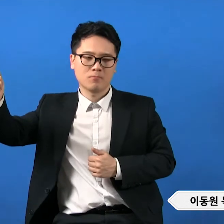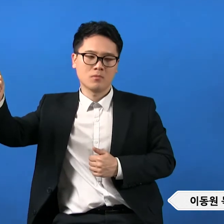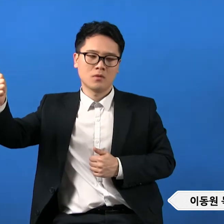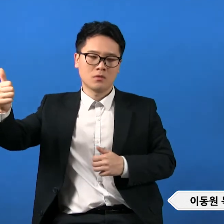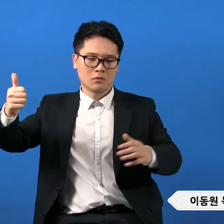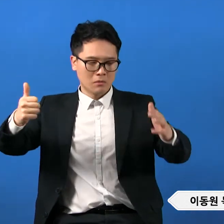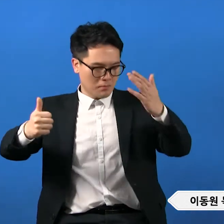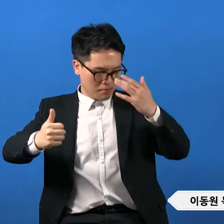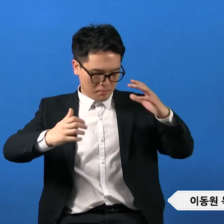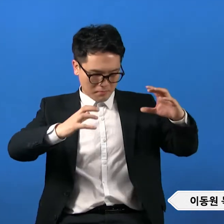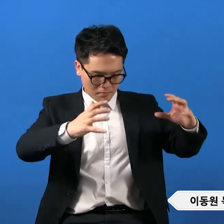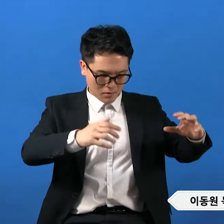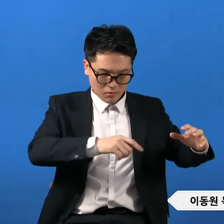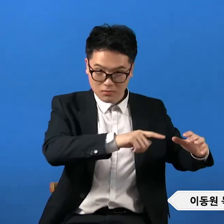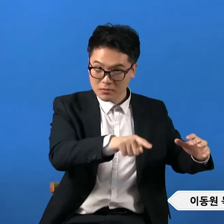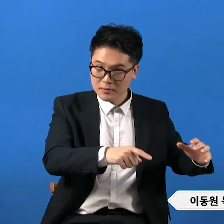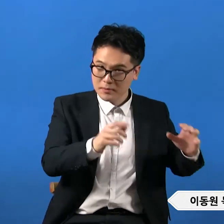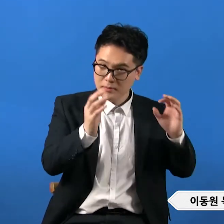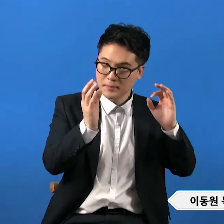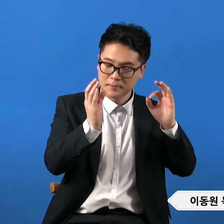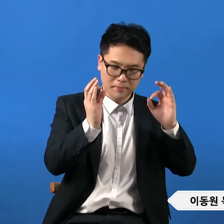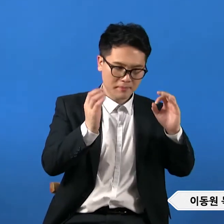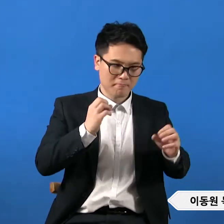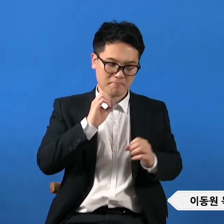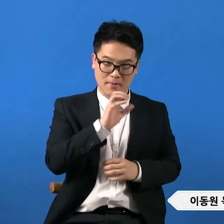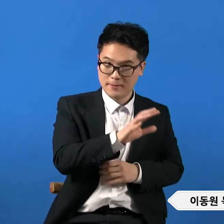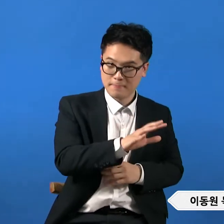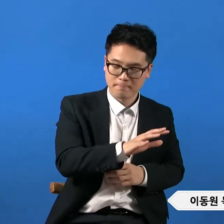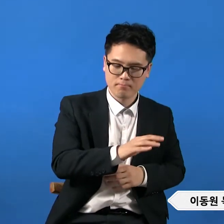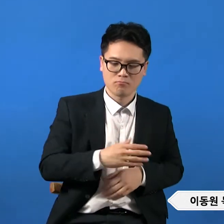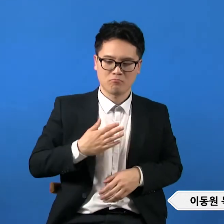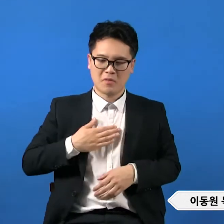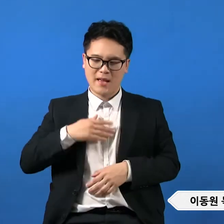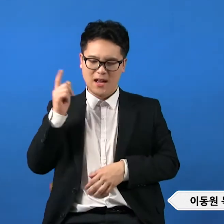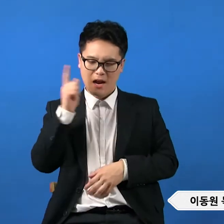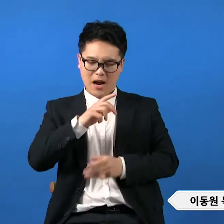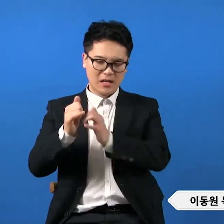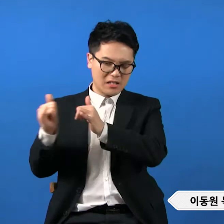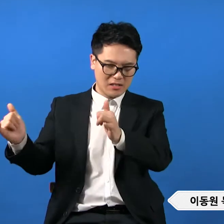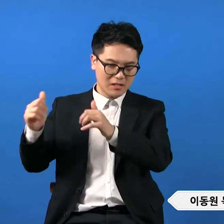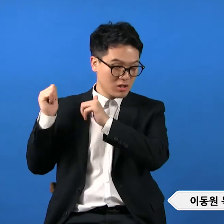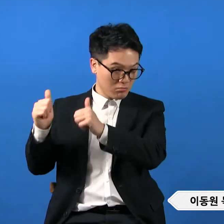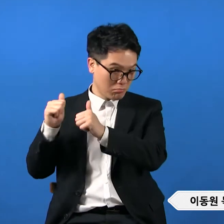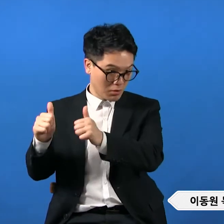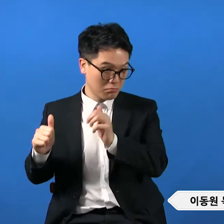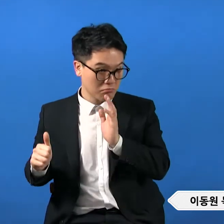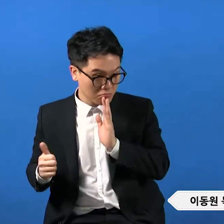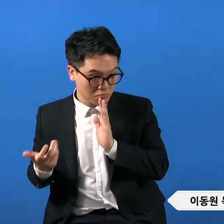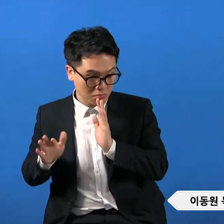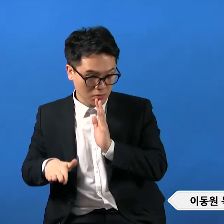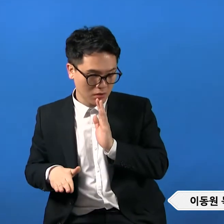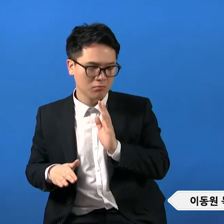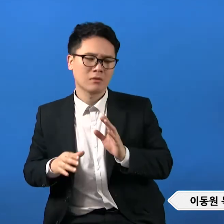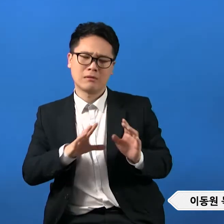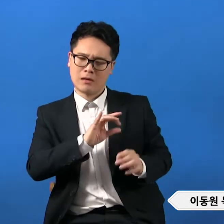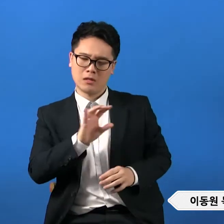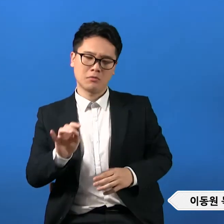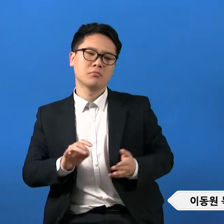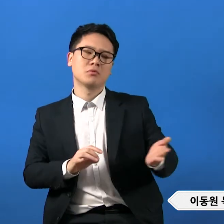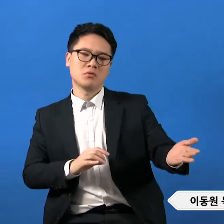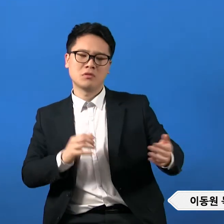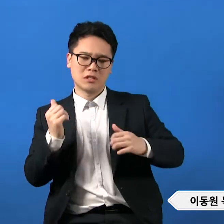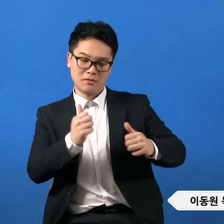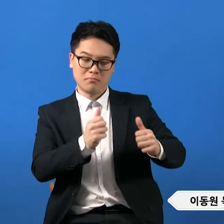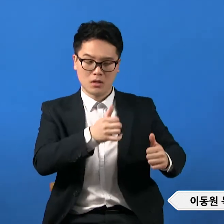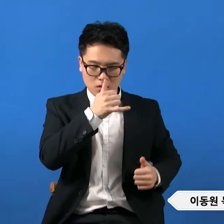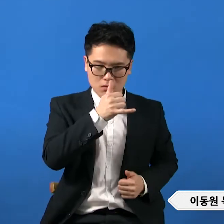이렇게 말씀하십니다. 내가 악인들을 심판하지만, 때로는 너희들도 심판하지만 내 본심은 그게 아니라고, 난 너희들을